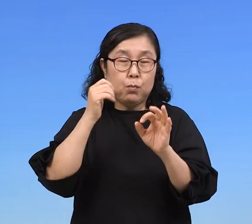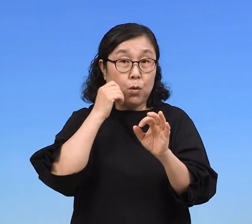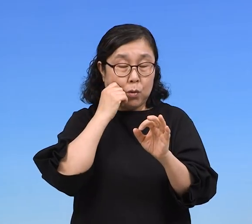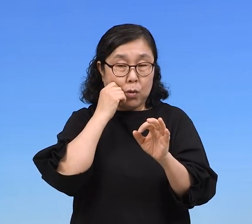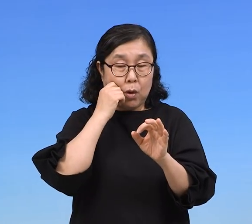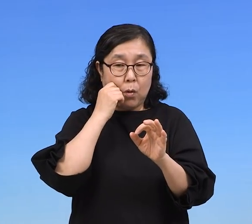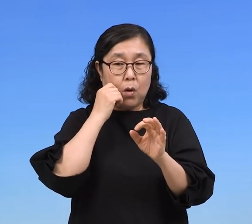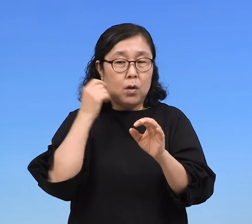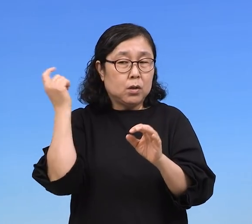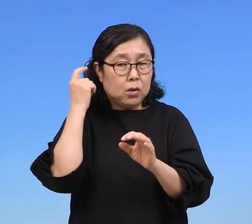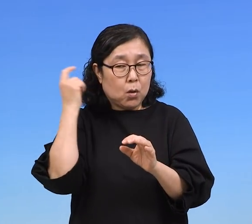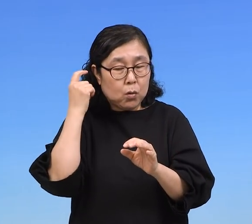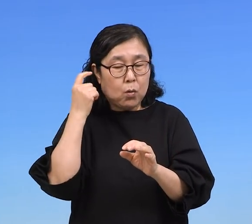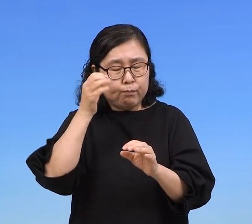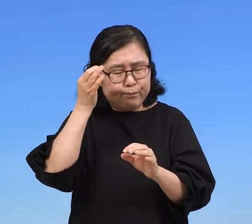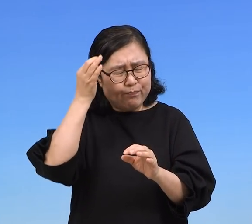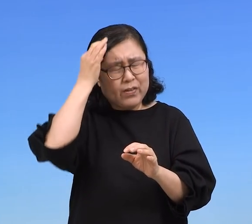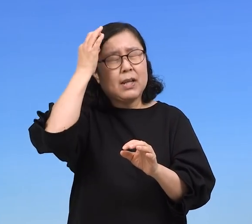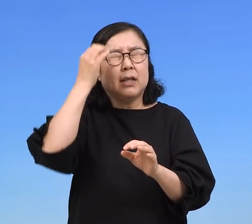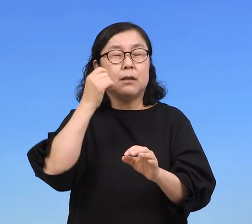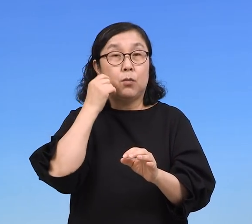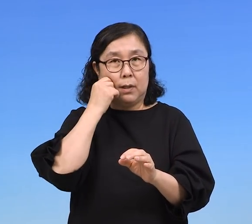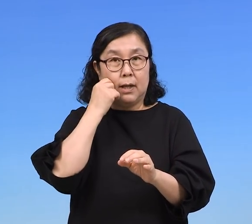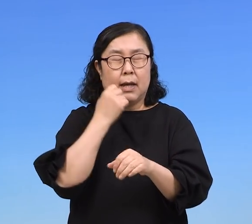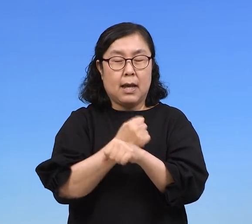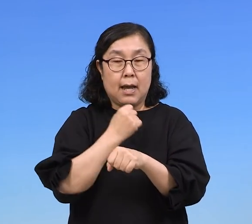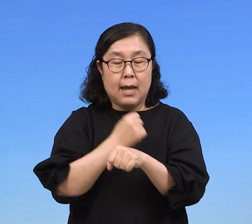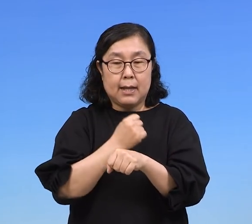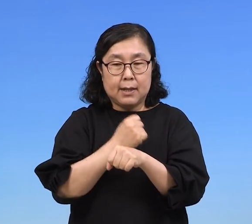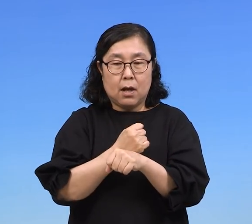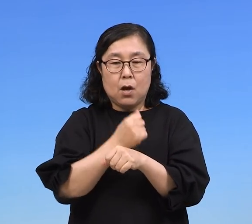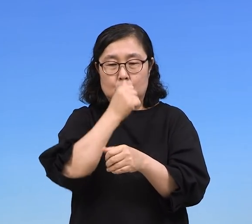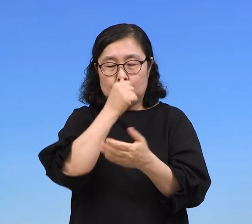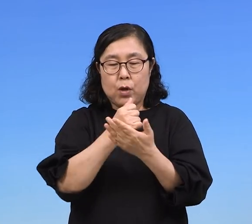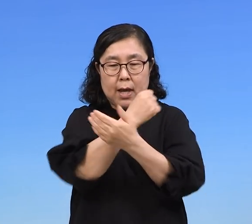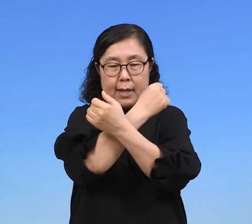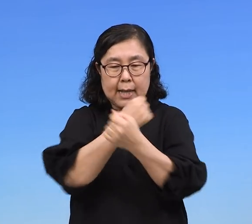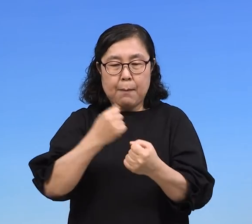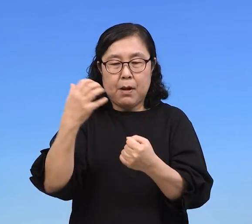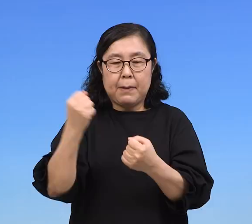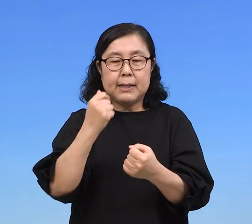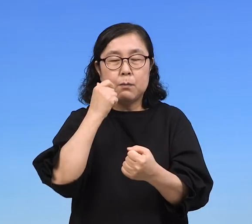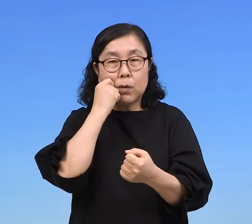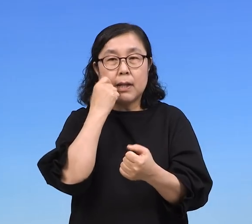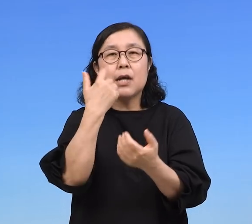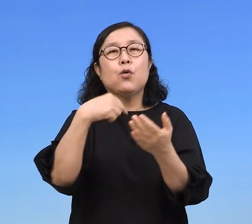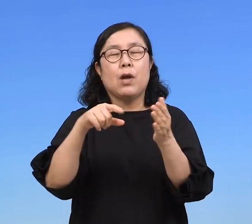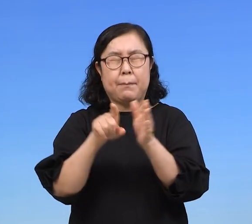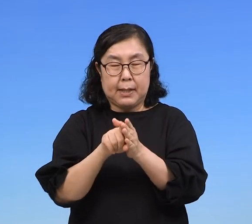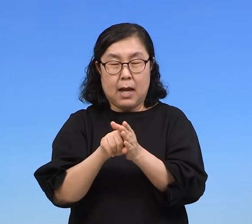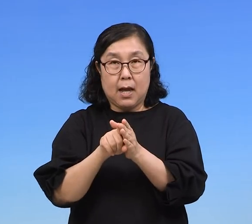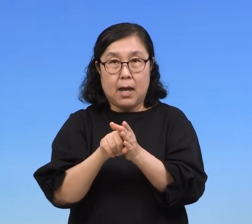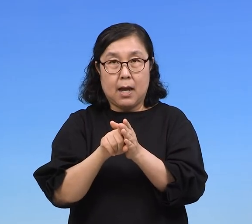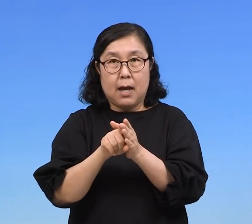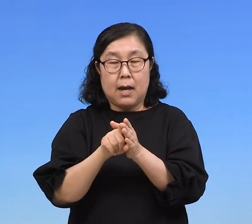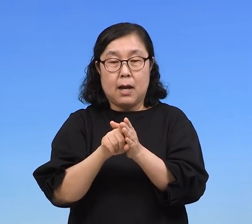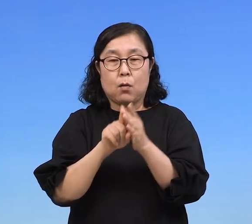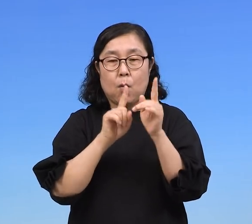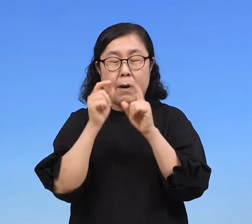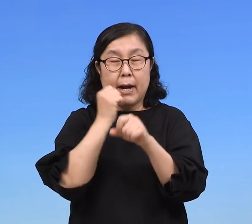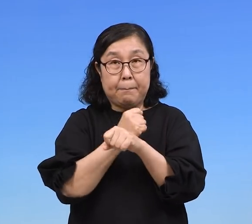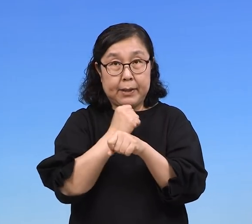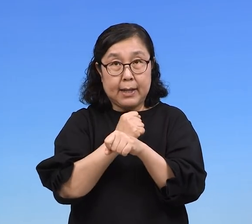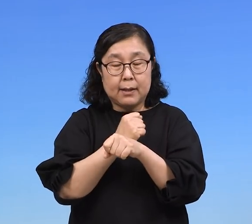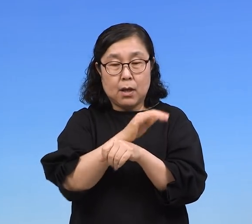알지 못하며 듣기는 들어도 깨닫지 못하게 하여 돌이켜 죄사함을 얻지 못하게 하려 함이라 하시고, 이게